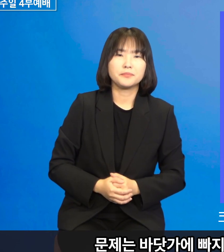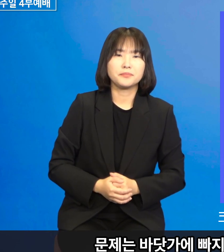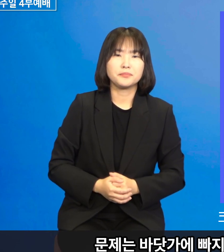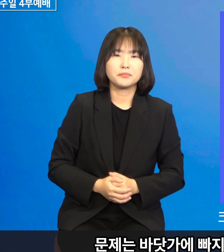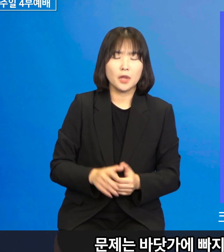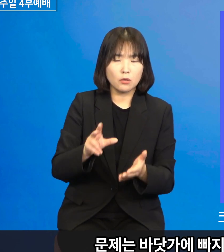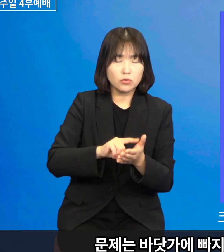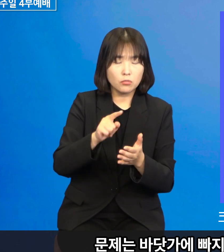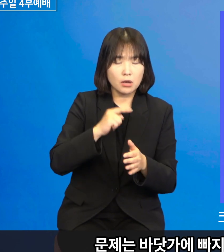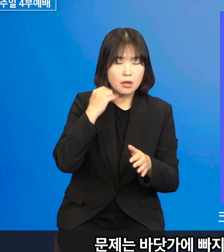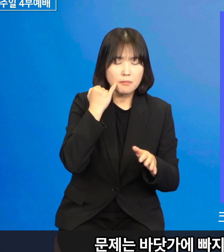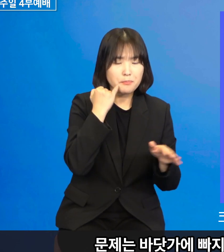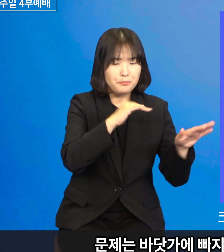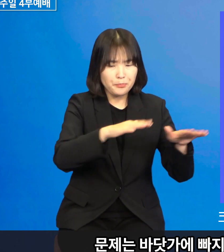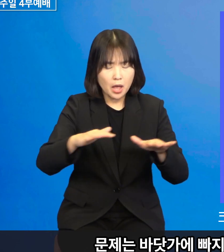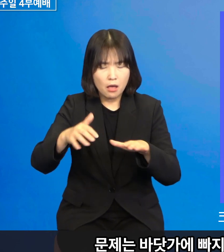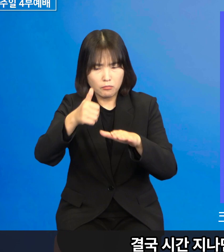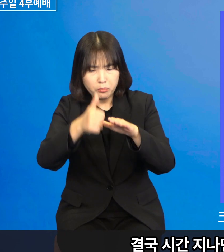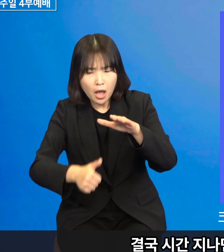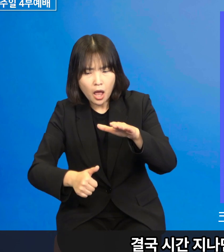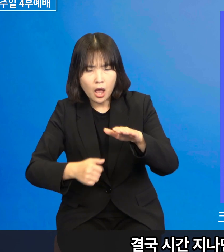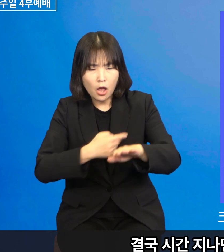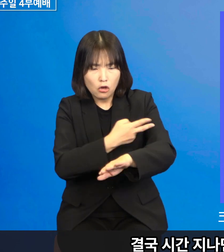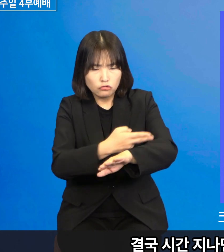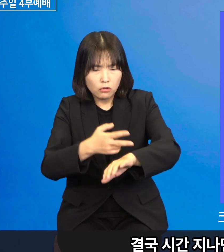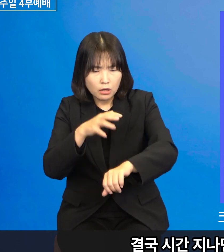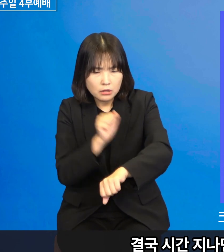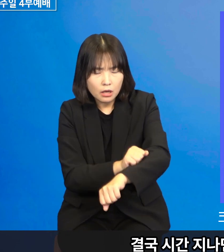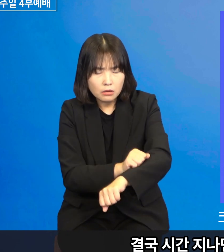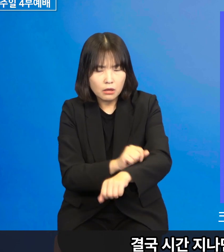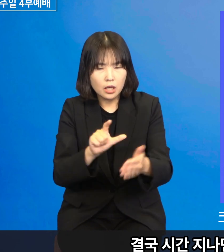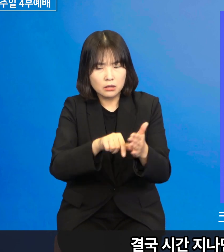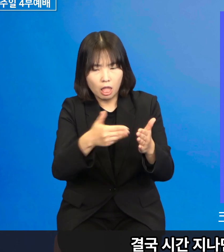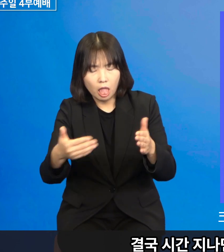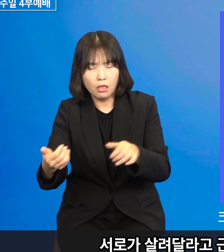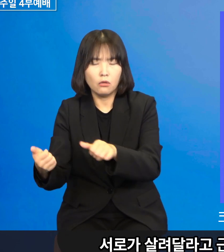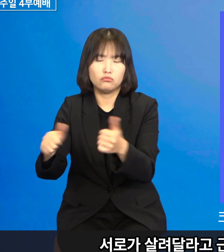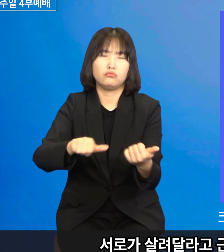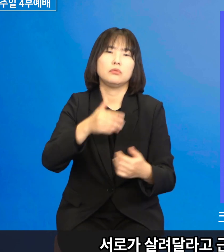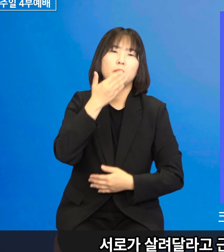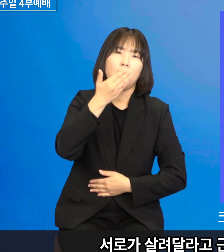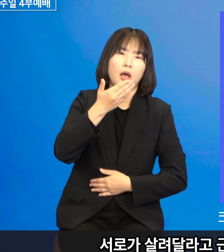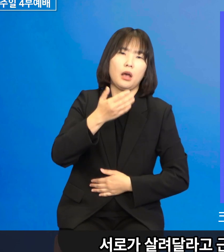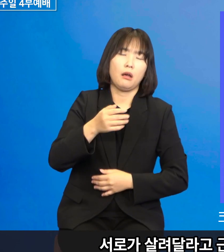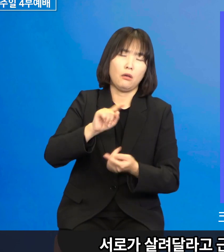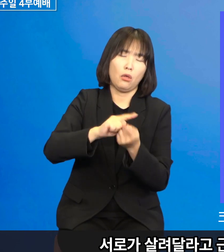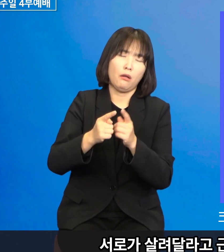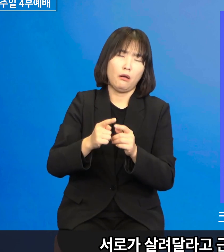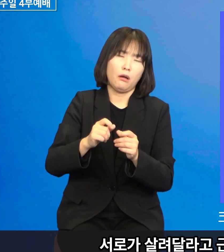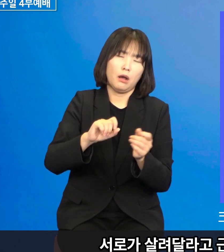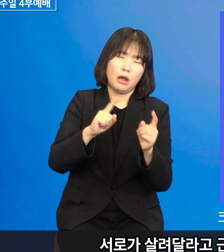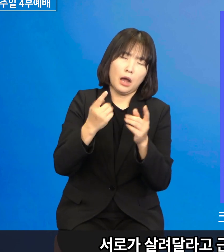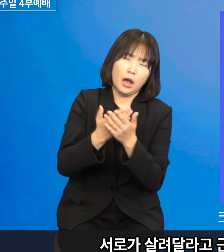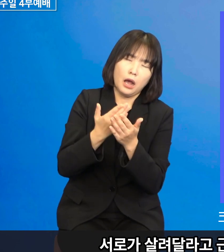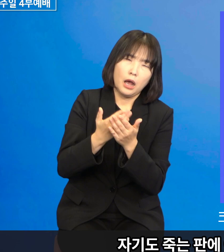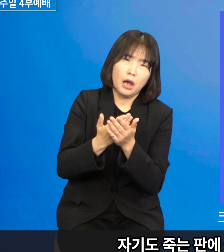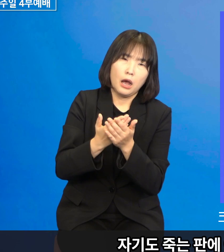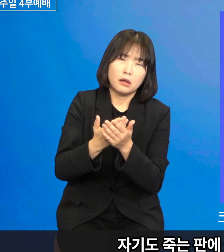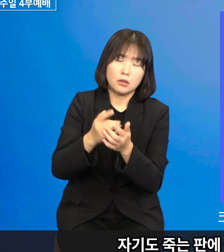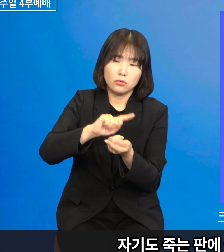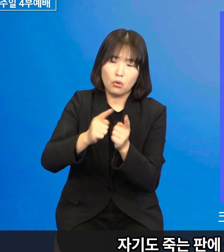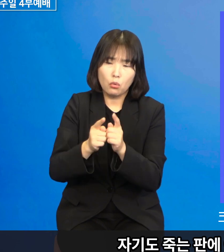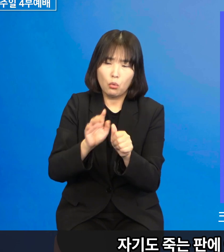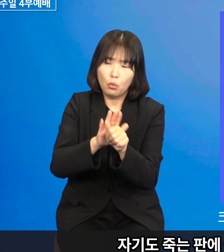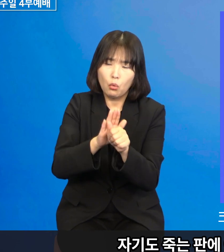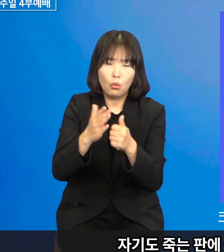문제는 바닷가에 빠지면 아무리 수영을 해도요 결국 시간 지나면 죽기 마련입니다. 서로가 살려달라고. 근데 서로가 못 살려주죠.